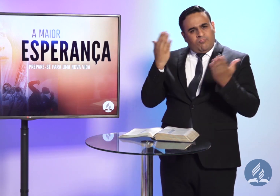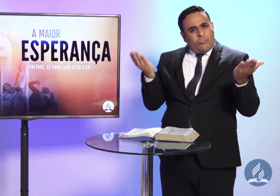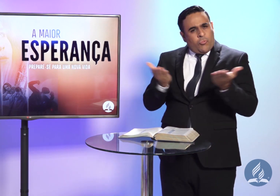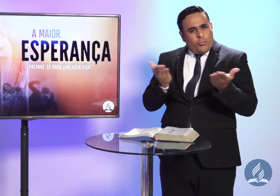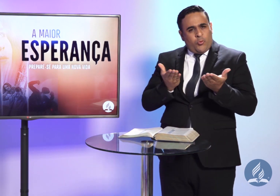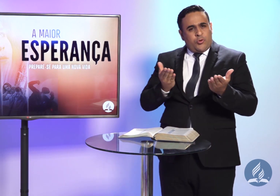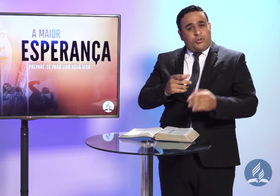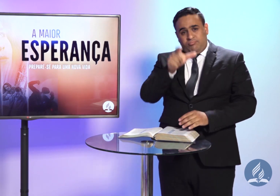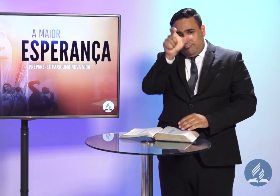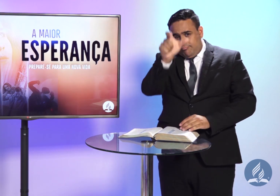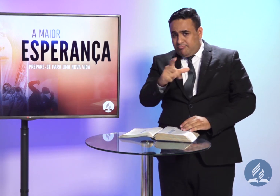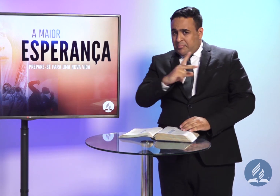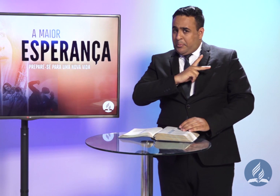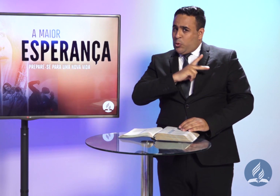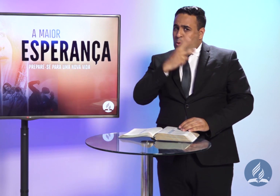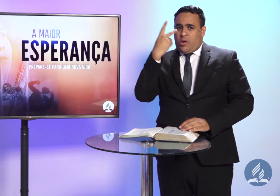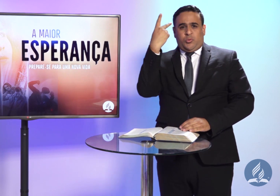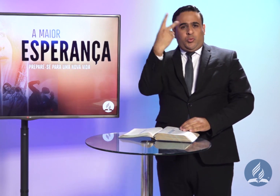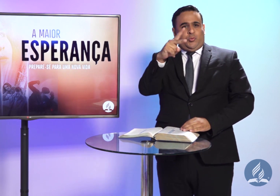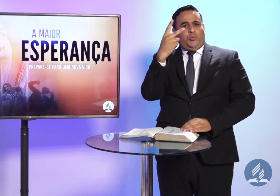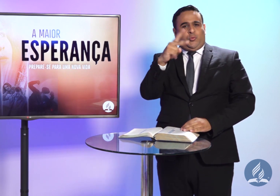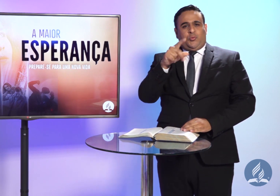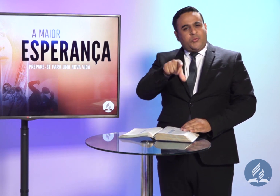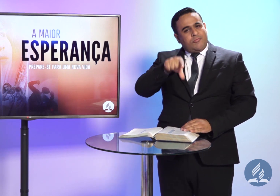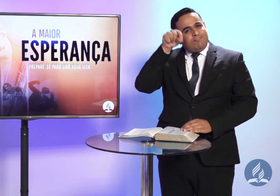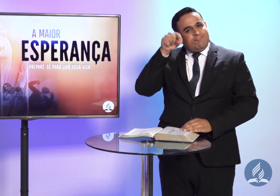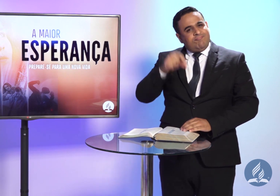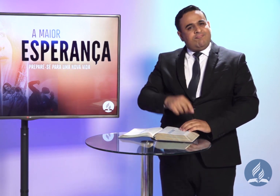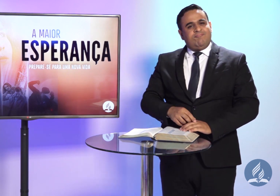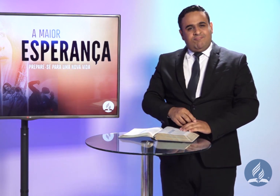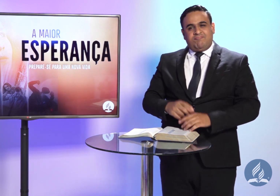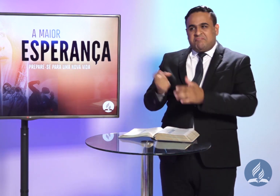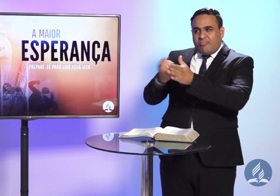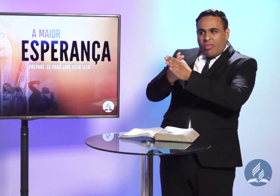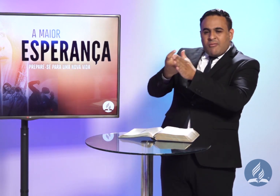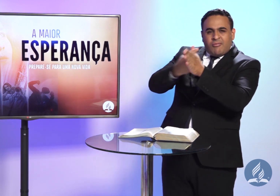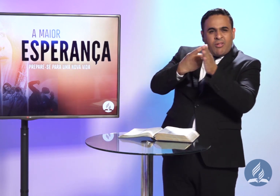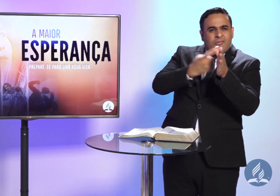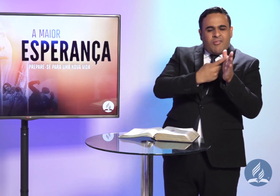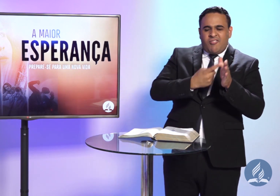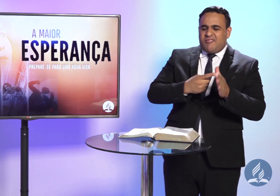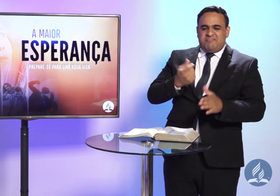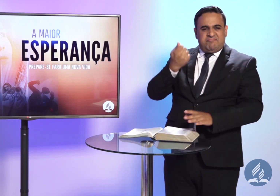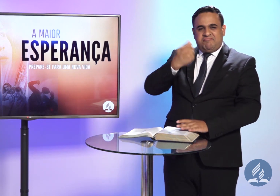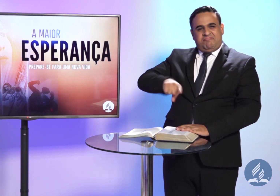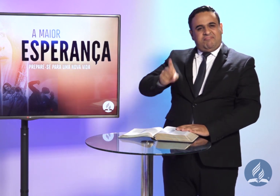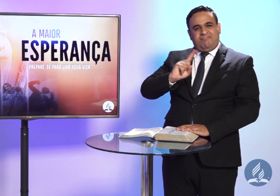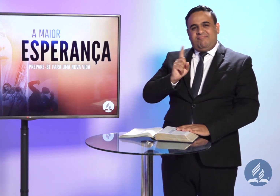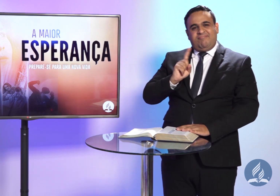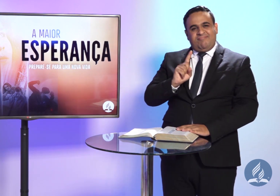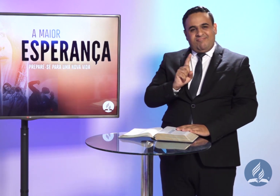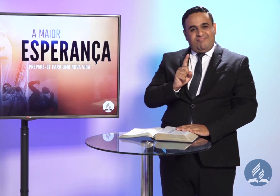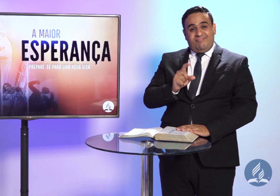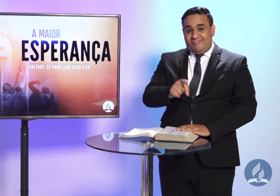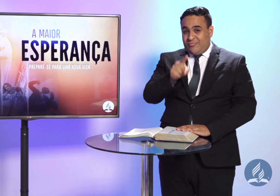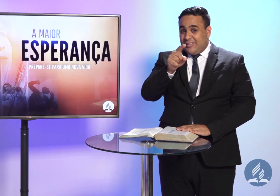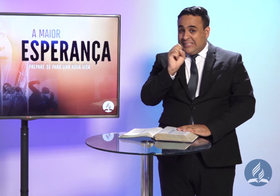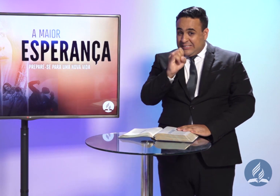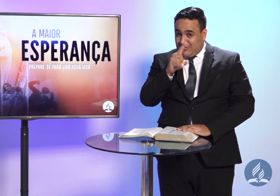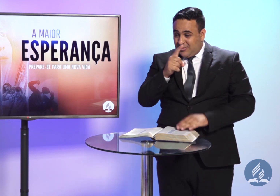de desistir dessa sua decisão, porque essa é uma decisão particular sua, não dependa de ninguém para tomar essa decisão. Isso é só